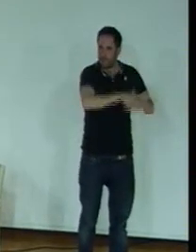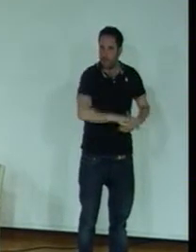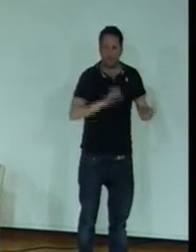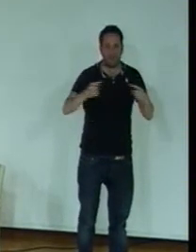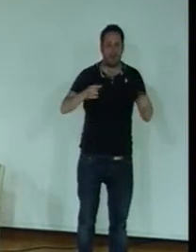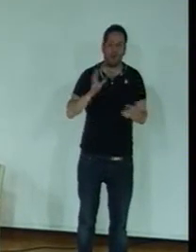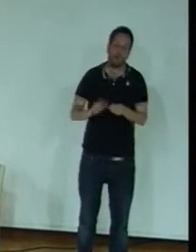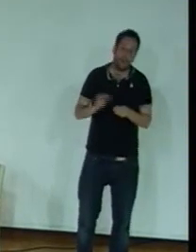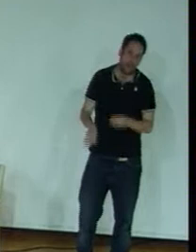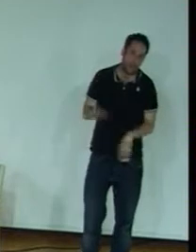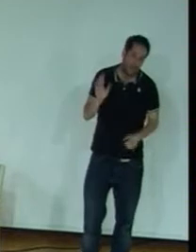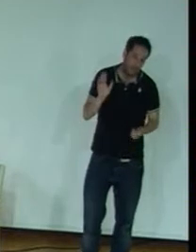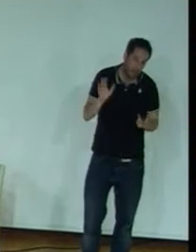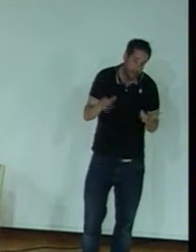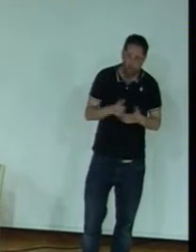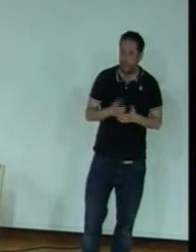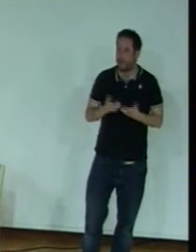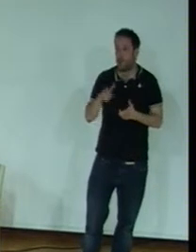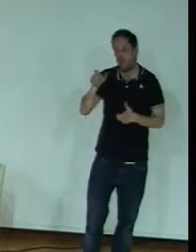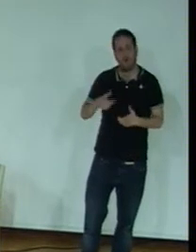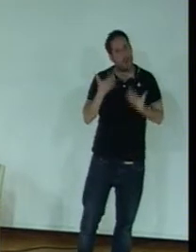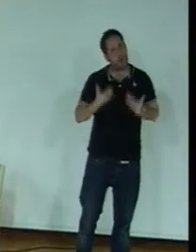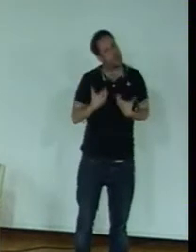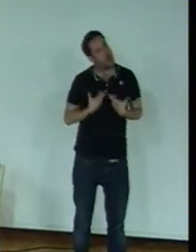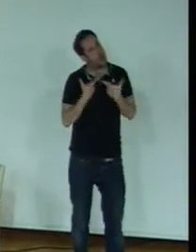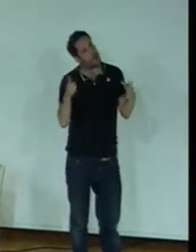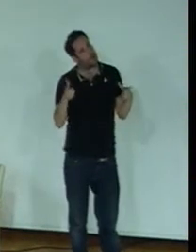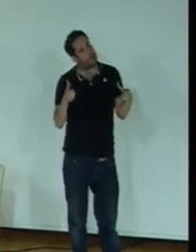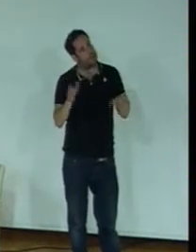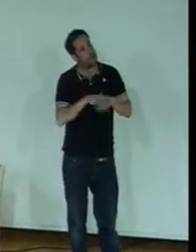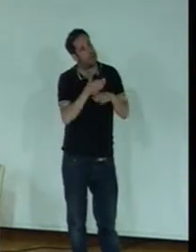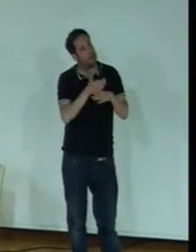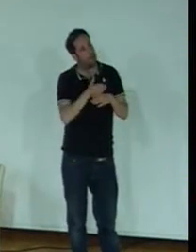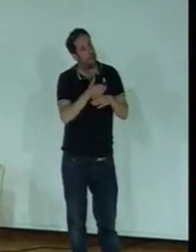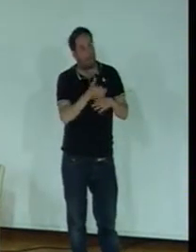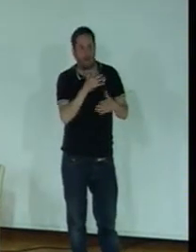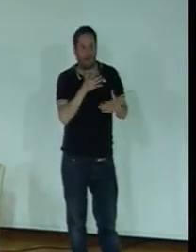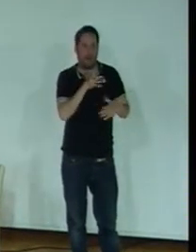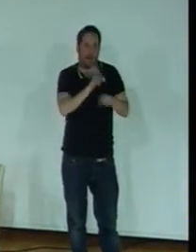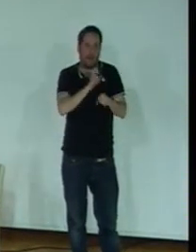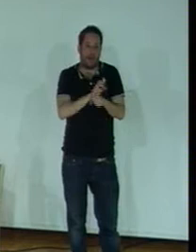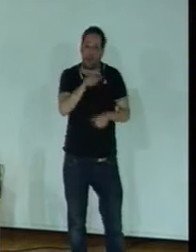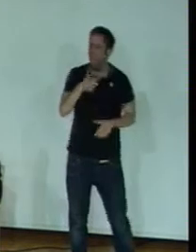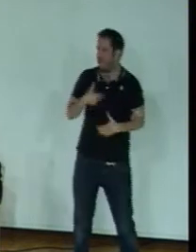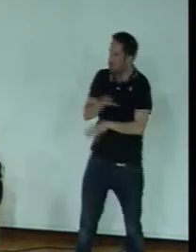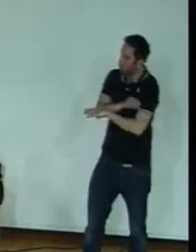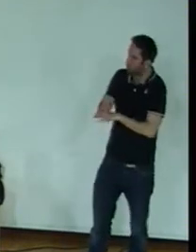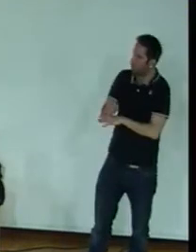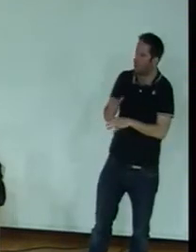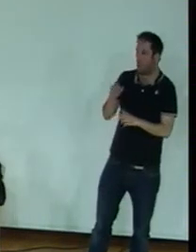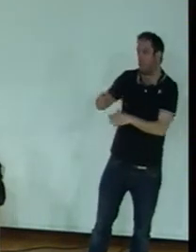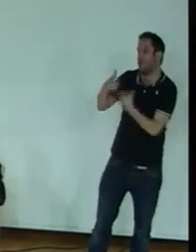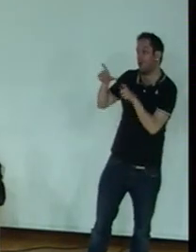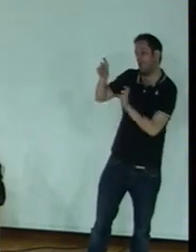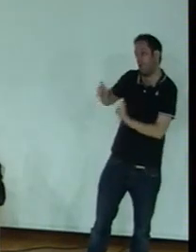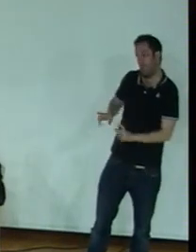débat était caricatural. Il y a les gens qui veulent de la liberté et qui ne sont pas prêts à la sacrifier, et puis ceux qui veulent de la sécurité et qui sont prêts à sacrifier un peu